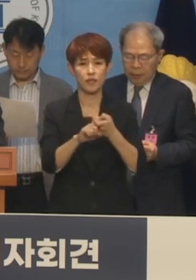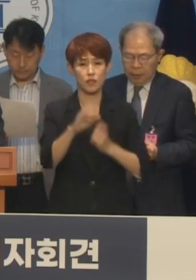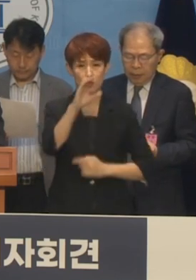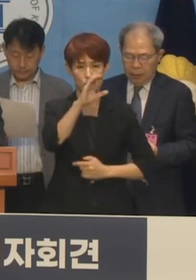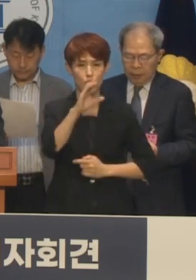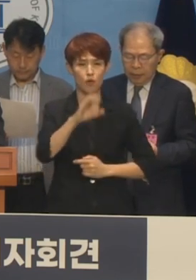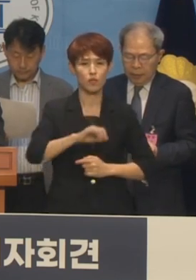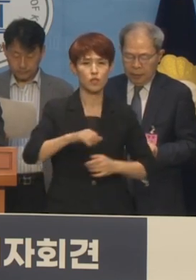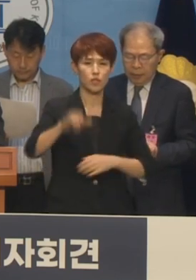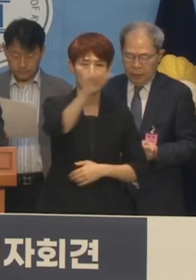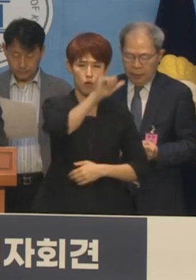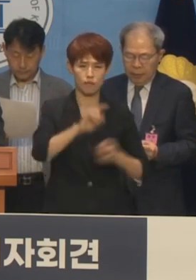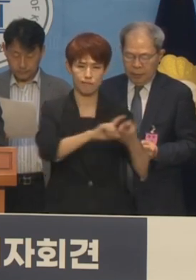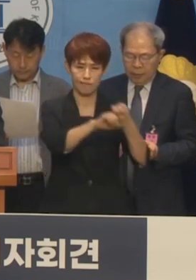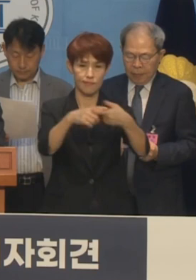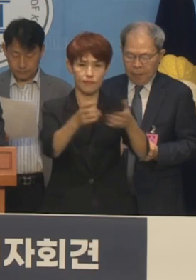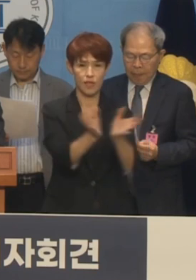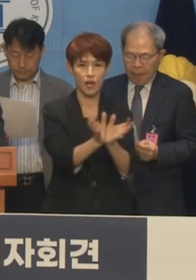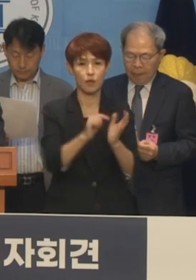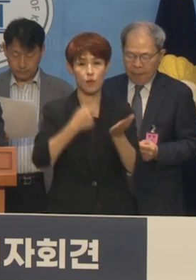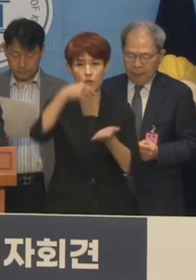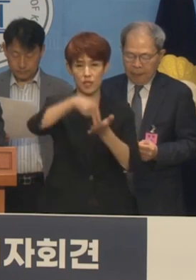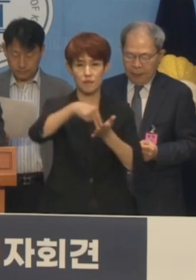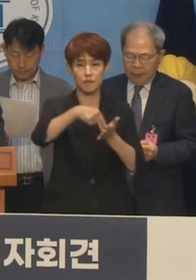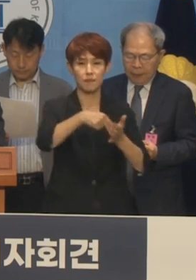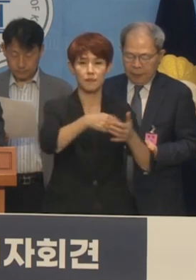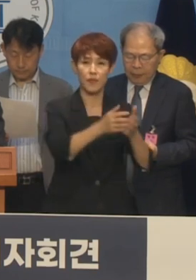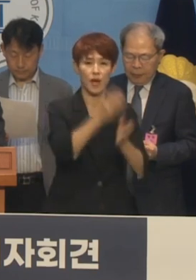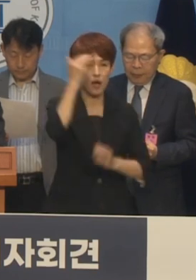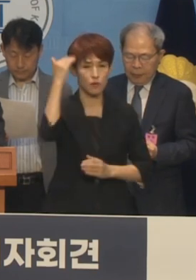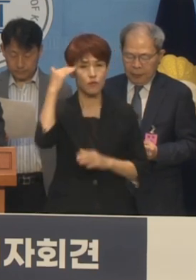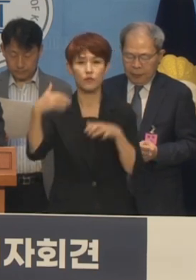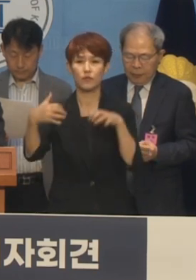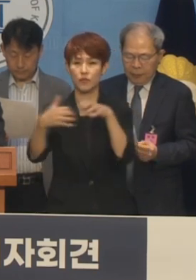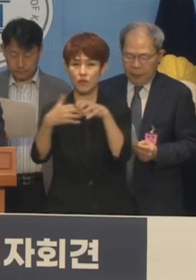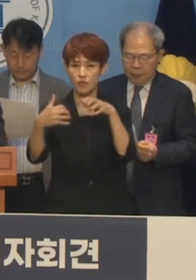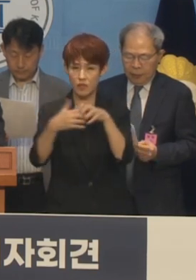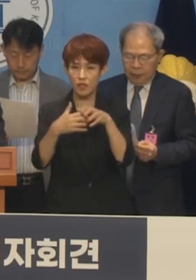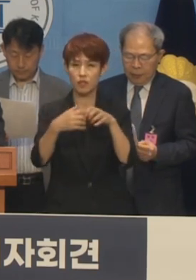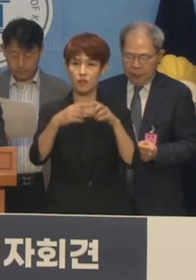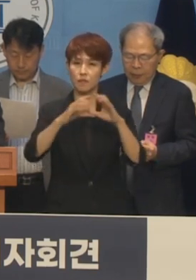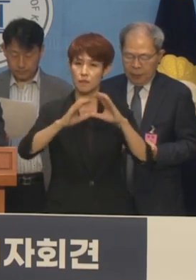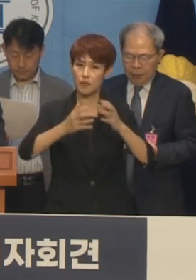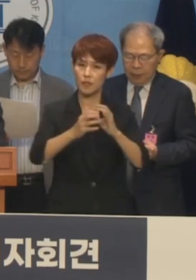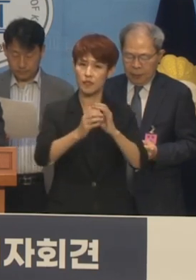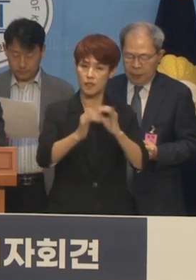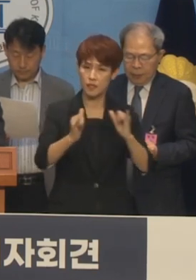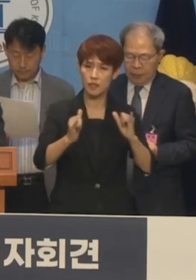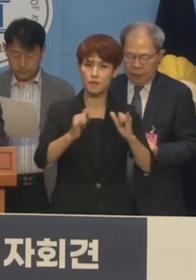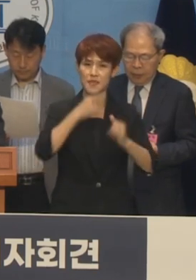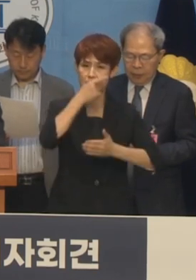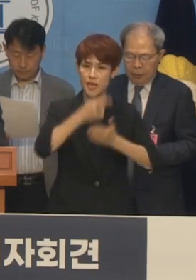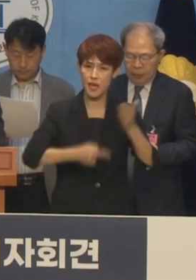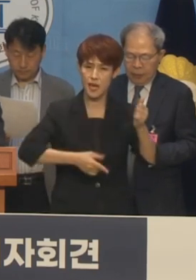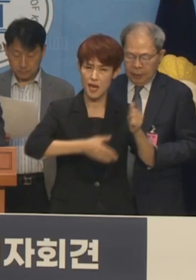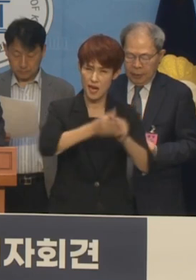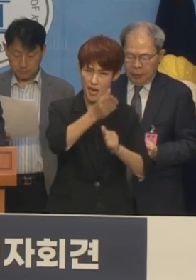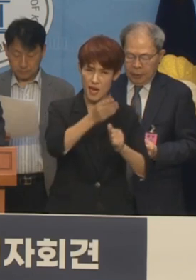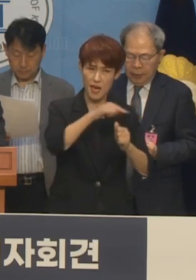전국사재단, 한국독립동지회, 한국전쟁 전후 민간인 피해 학살 28자 전국